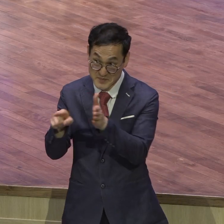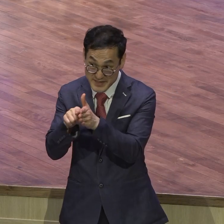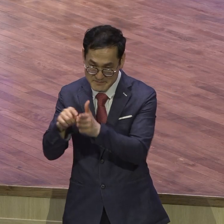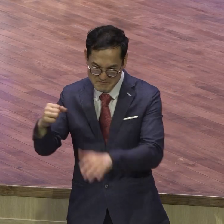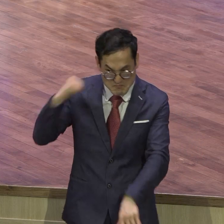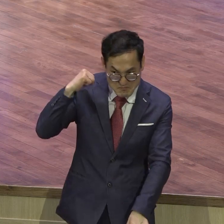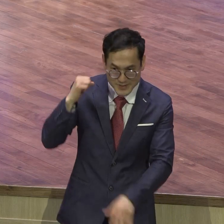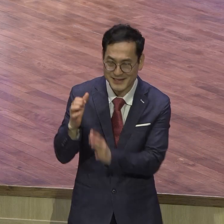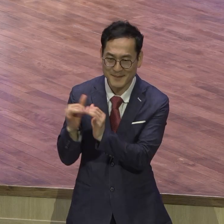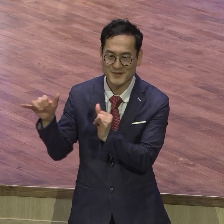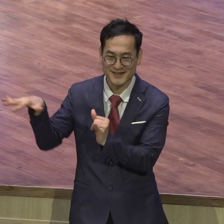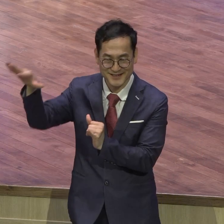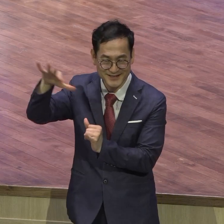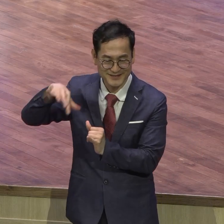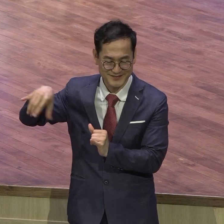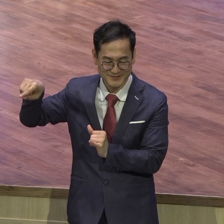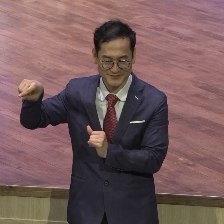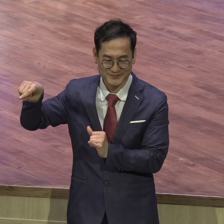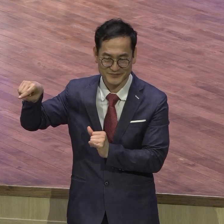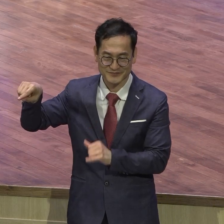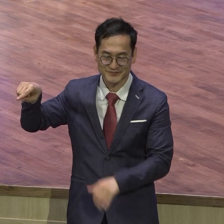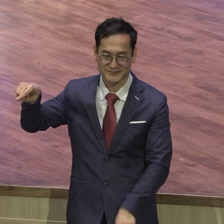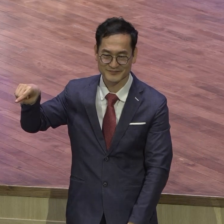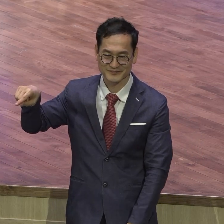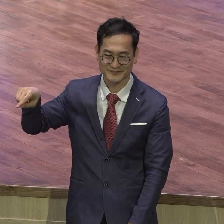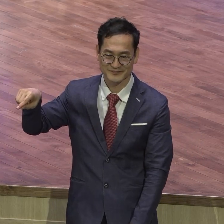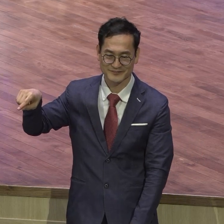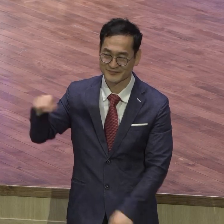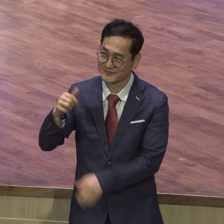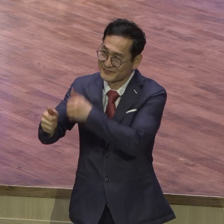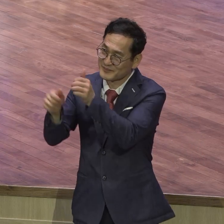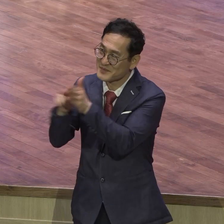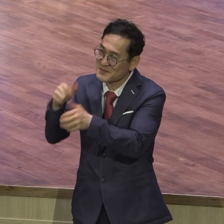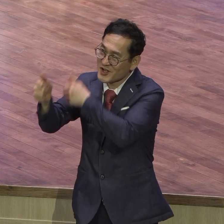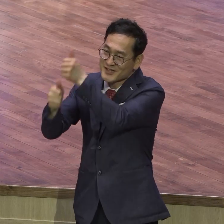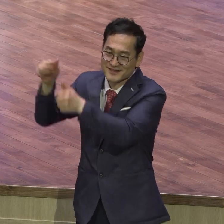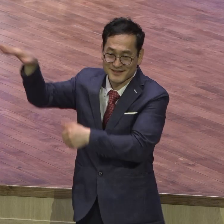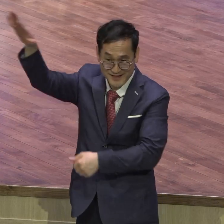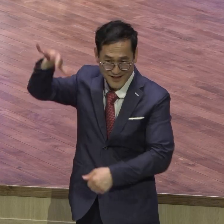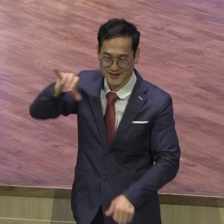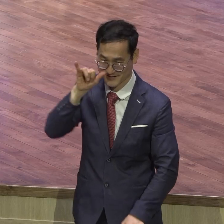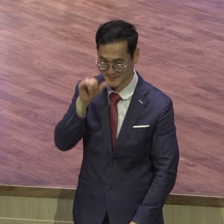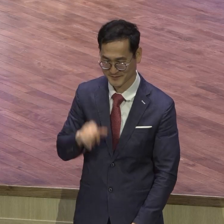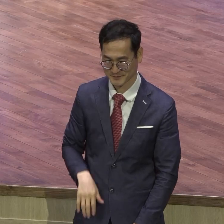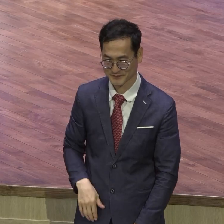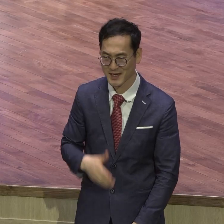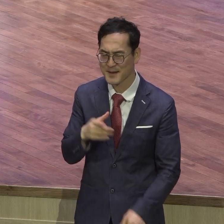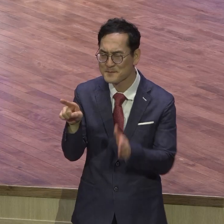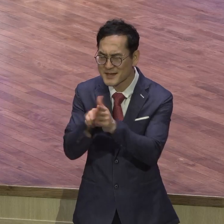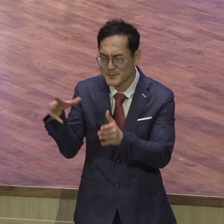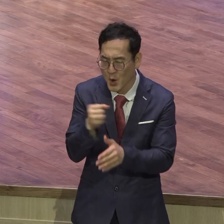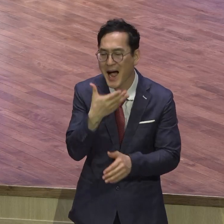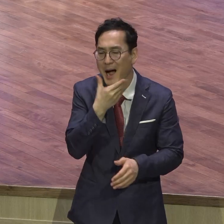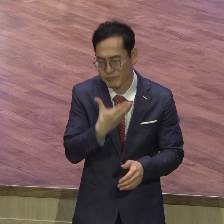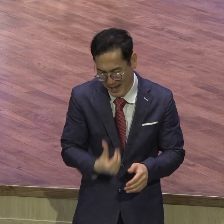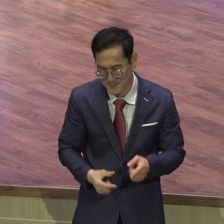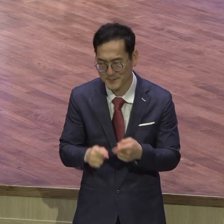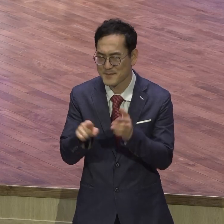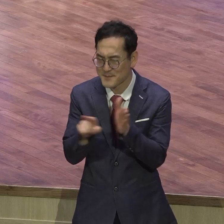믿음의 챔피언들 명단이 쫙 나오잖아요 그럼 절절히 뭐가 납니까 믿음으로 하고 나면 믿음으로 해놓고